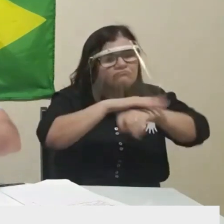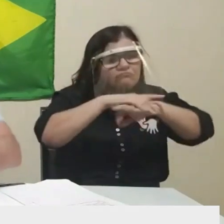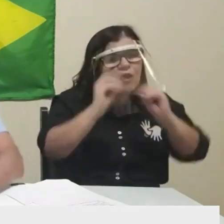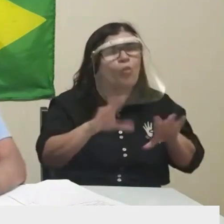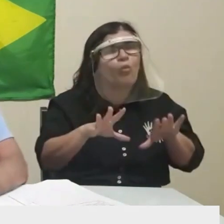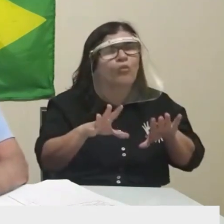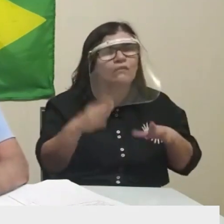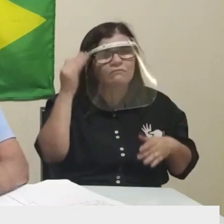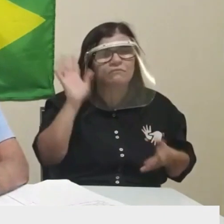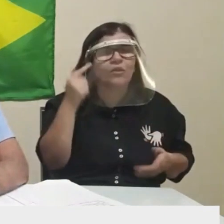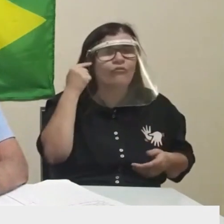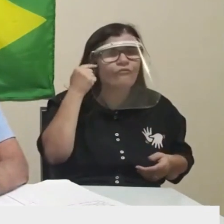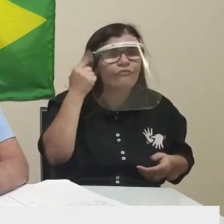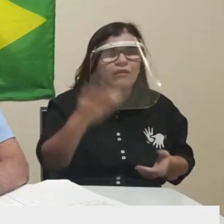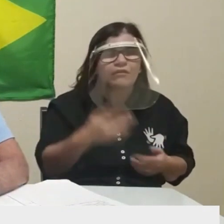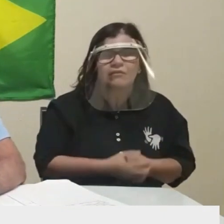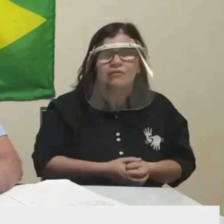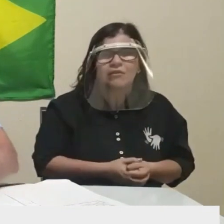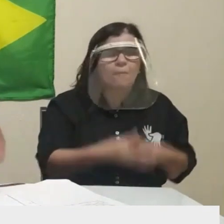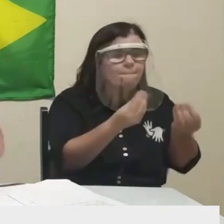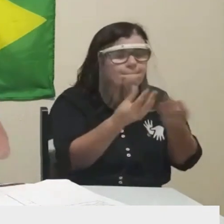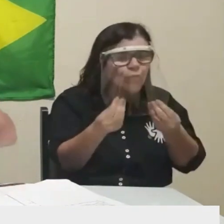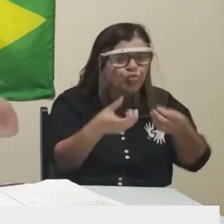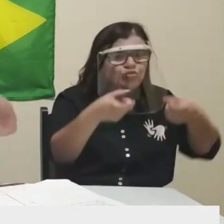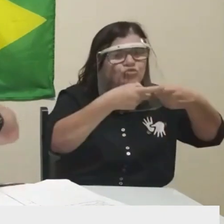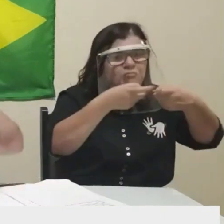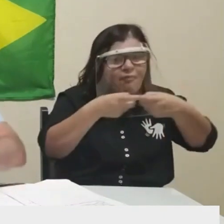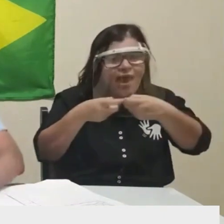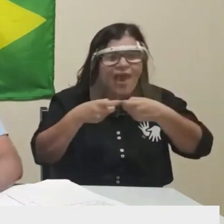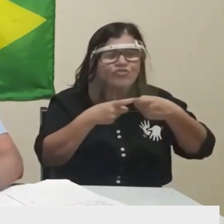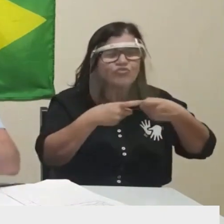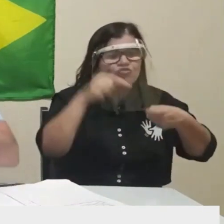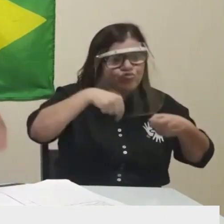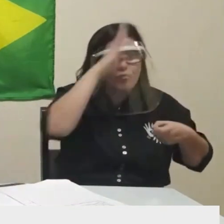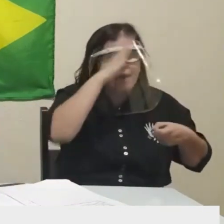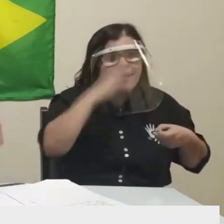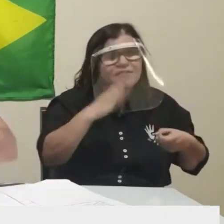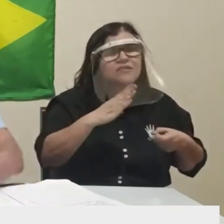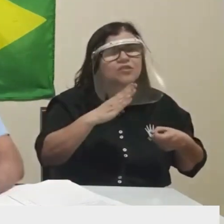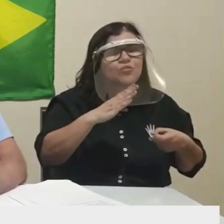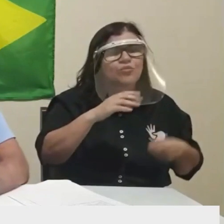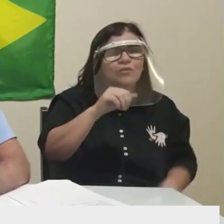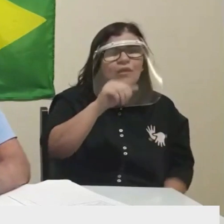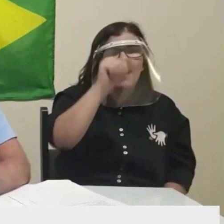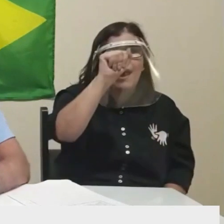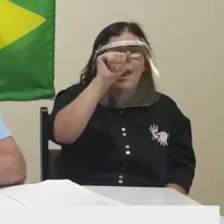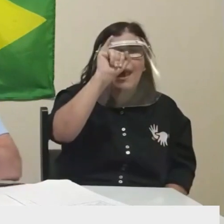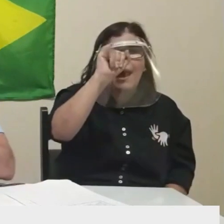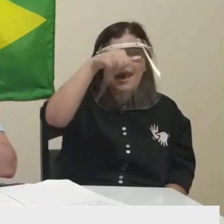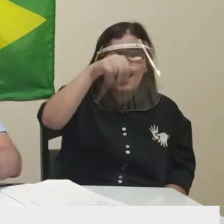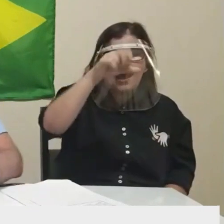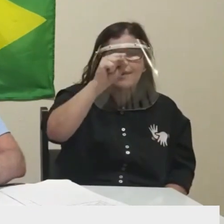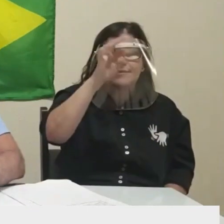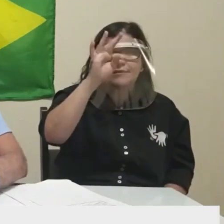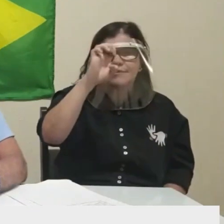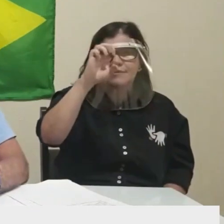Eu conversei com muitos médicos do ICE, de Santa Casa, outros mais do outro lado da presidência.